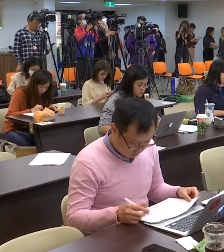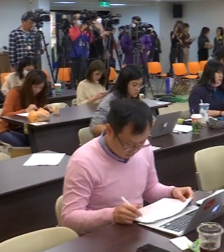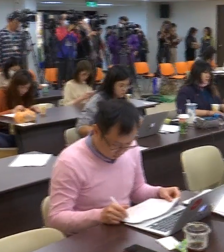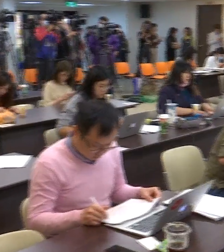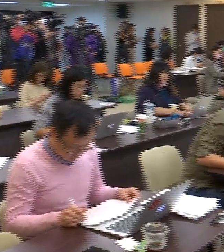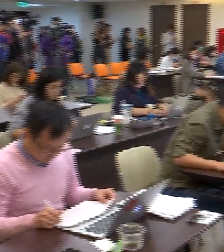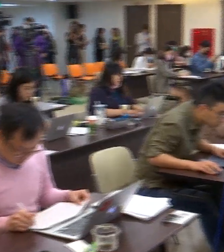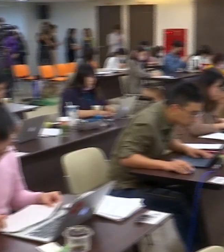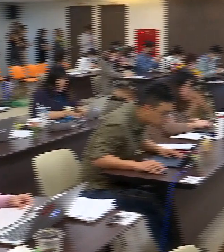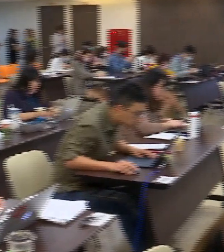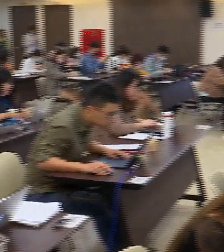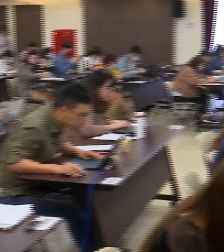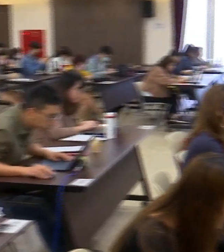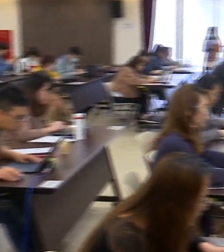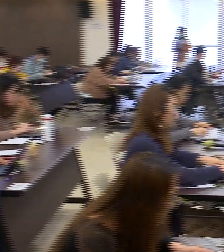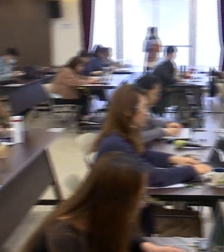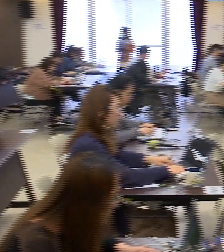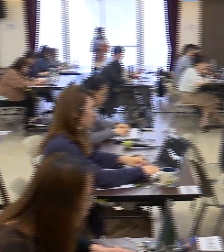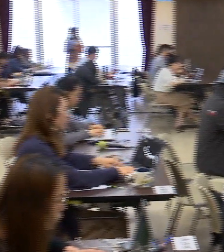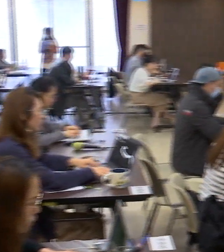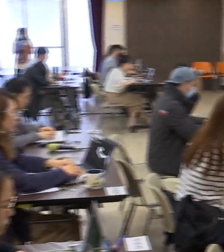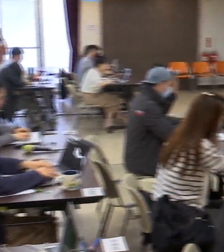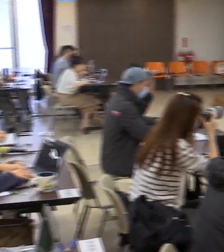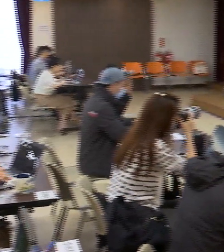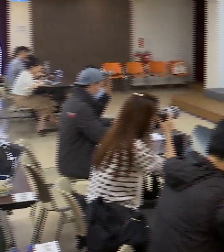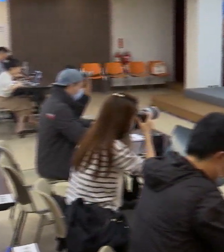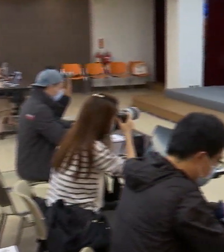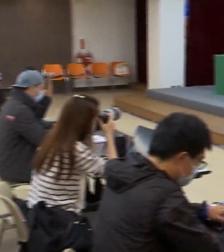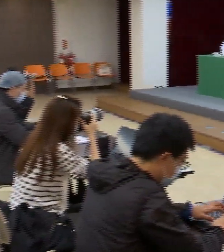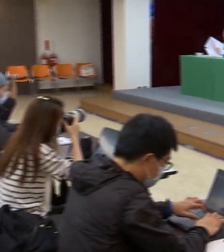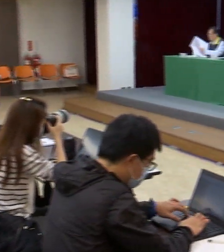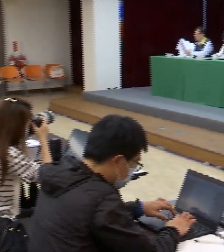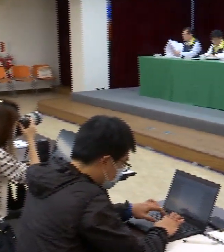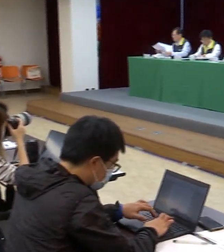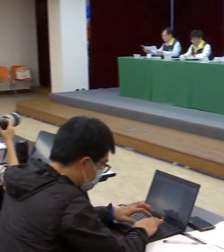新唐人亚太电视陈慧默、黄燕玲，台湾台北报道。